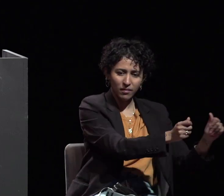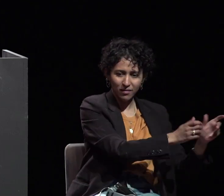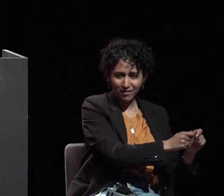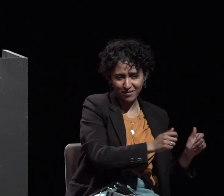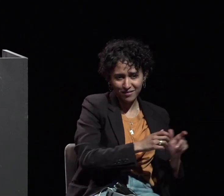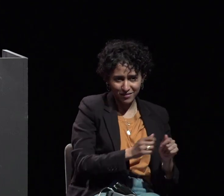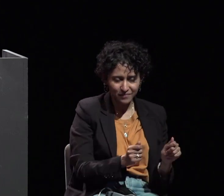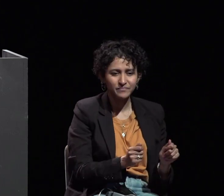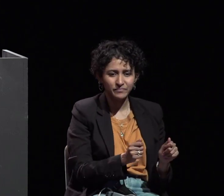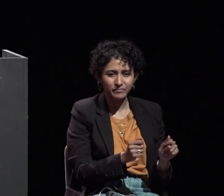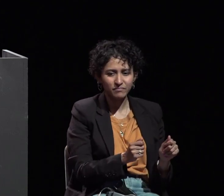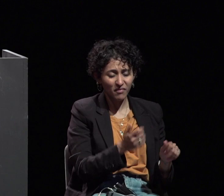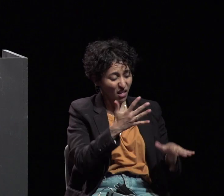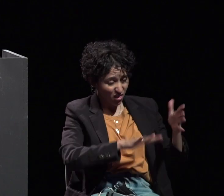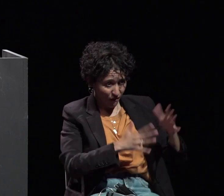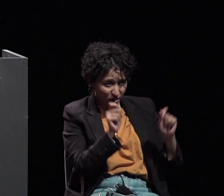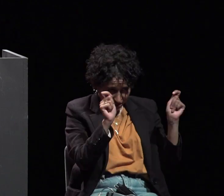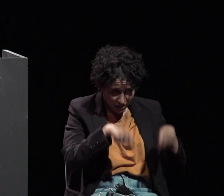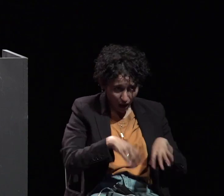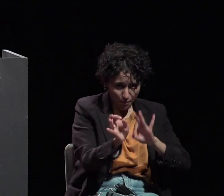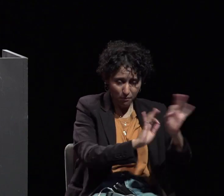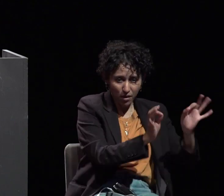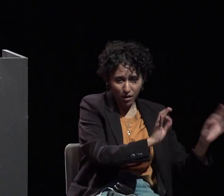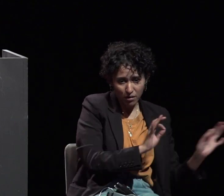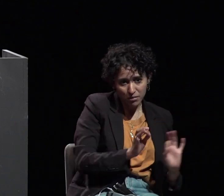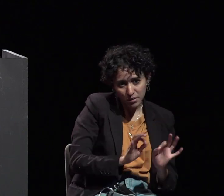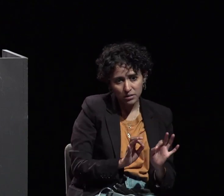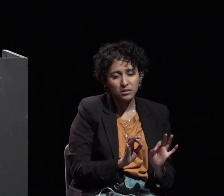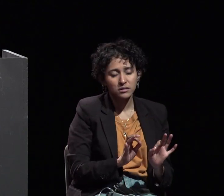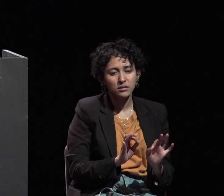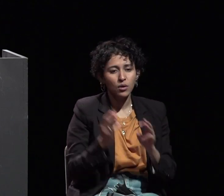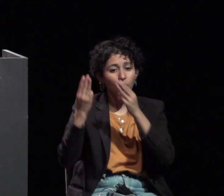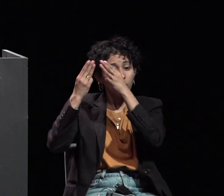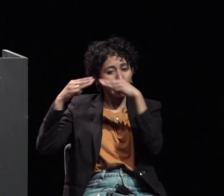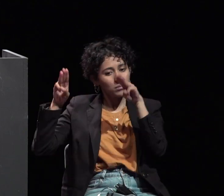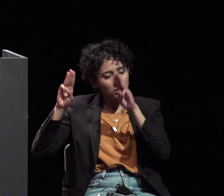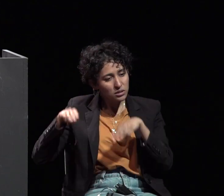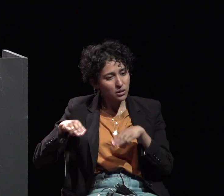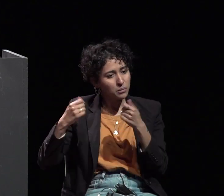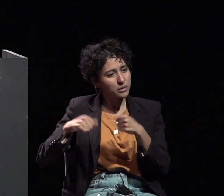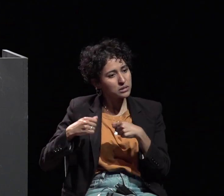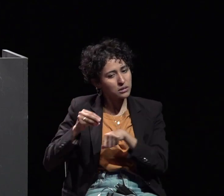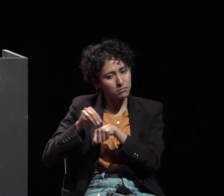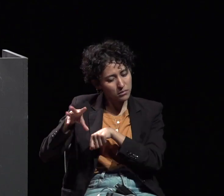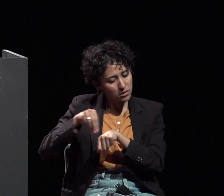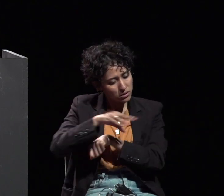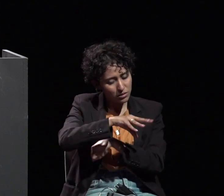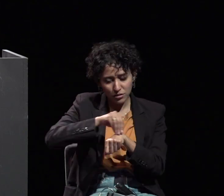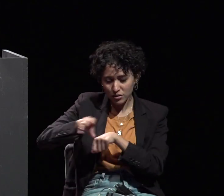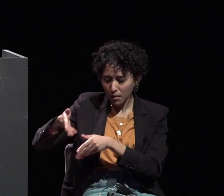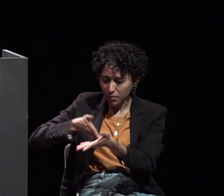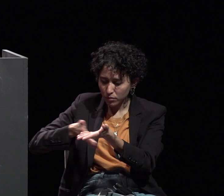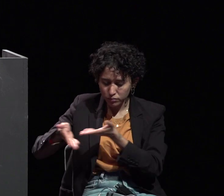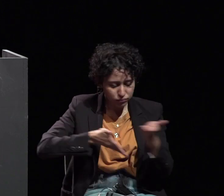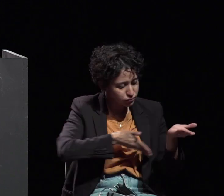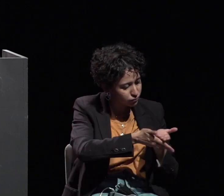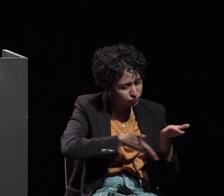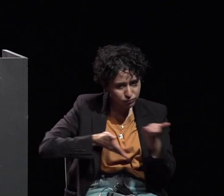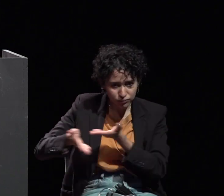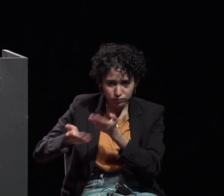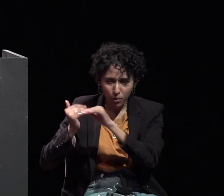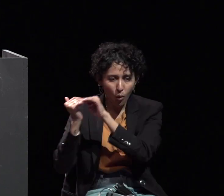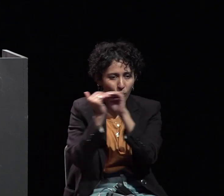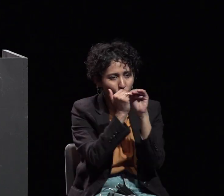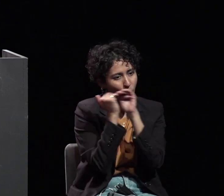sejam irreparáveis. Museus poderiam ser, contudo, indutores e mediadores horizontais de relações,